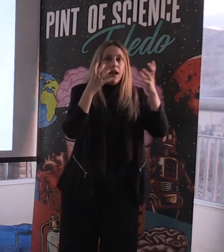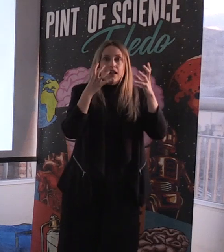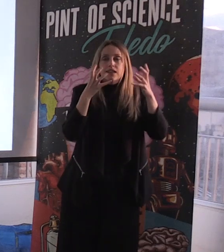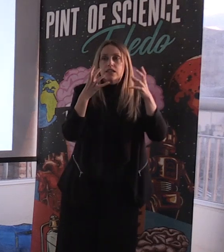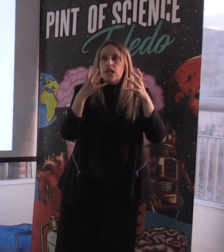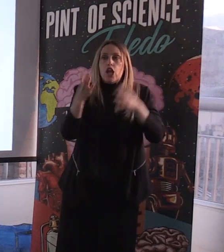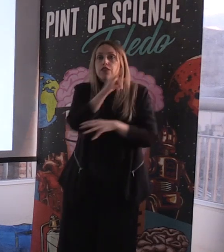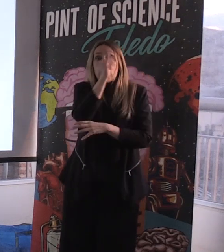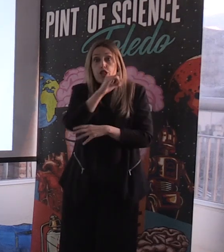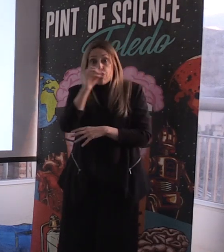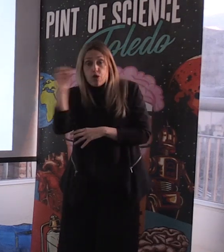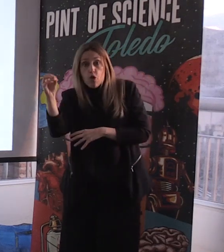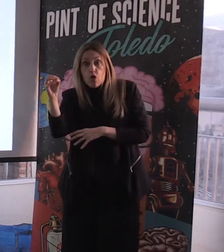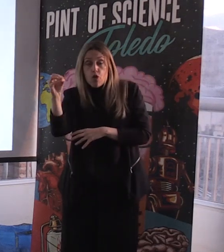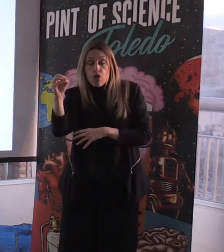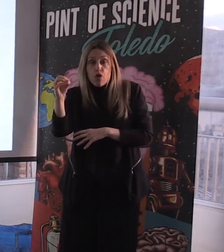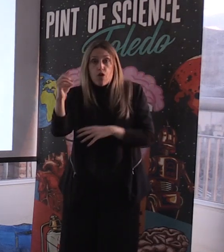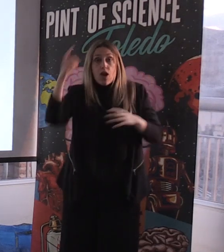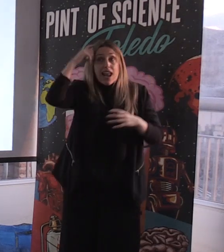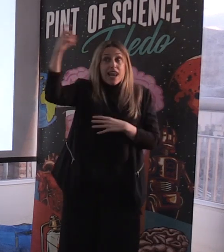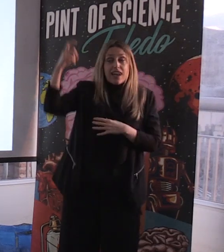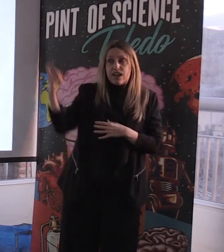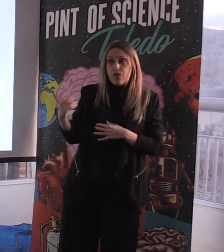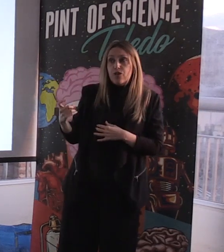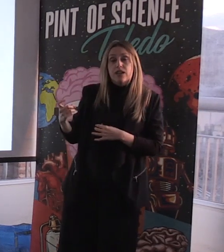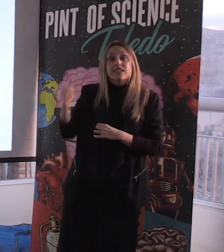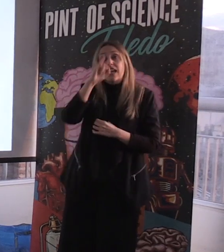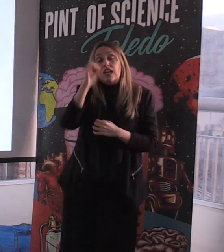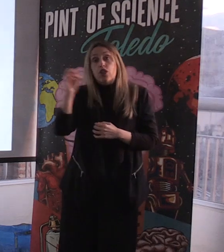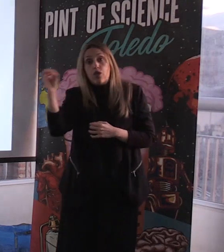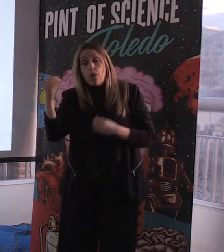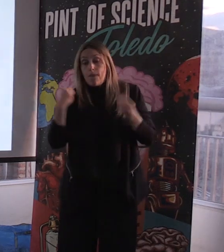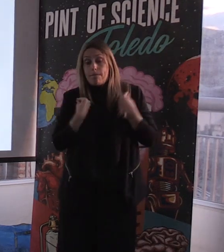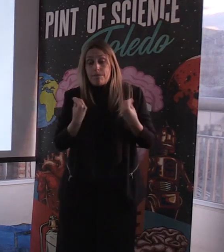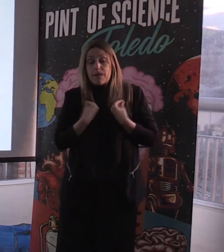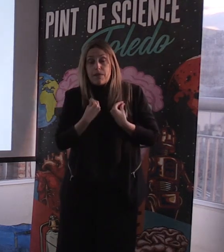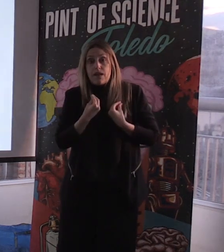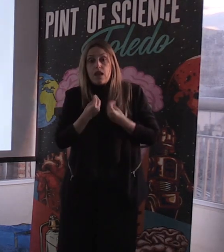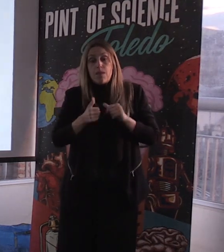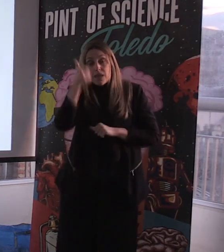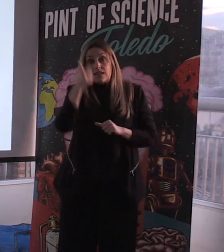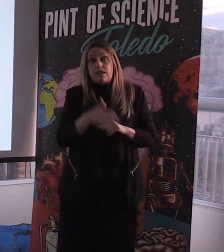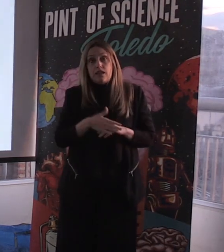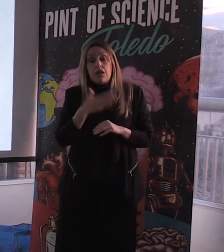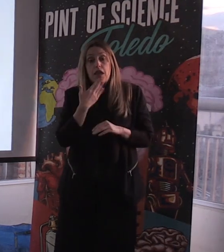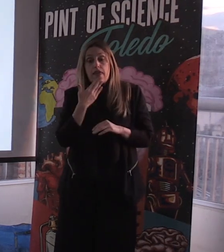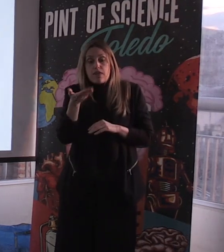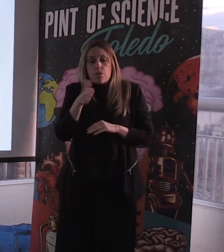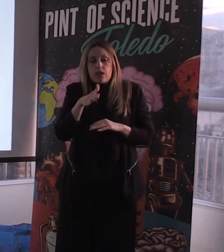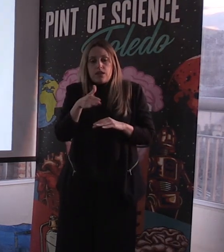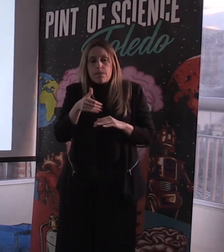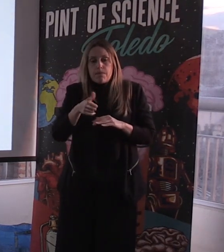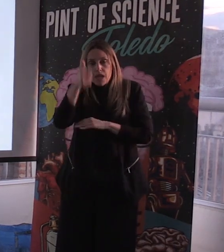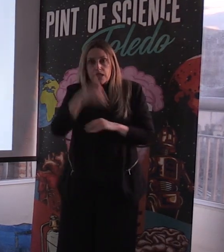Los leones en el parque zoológico viven muchísimamente más que los que se encuentran en